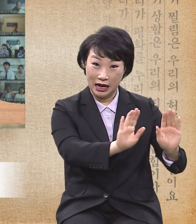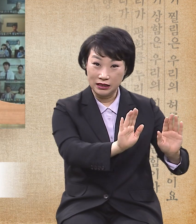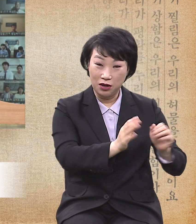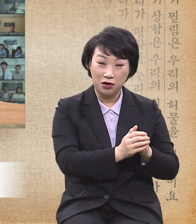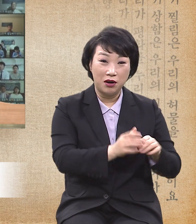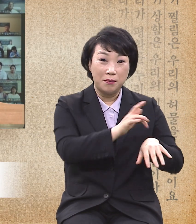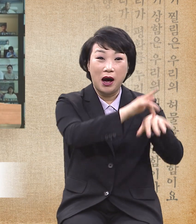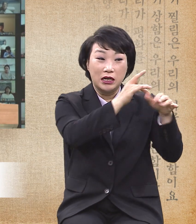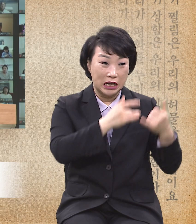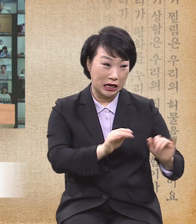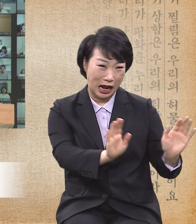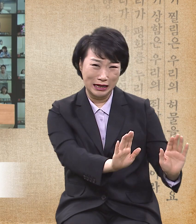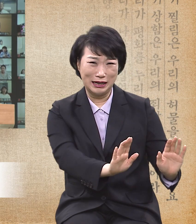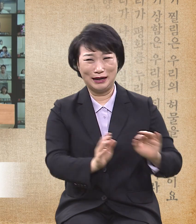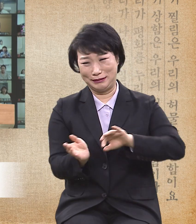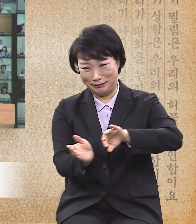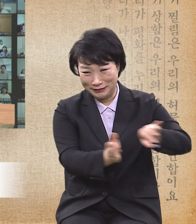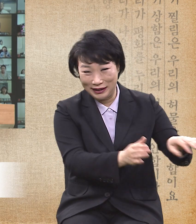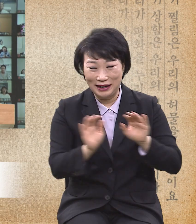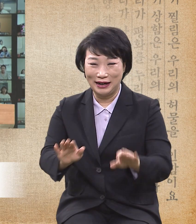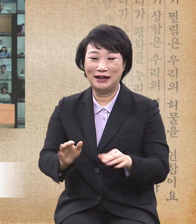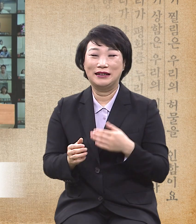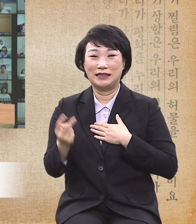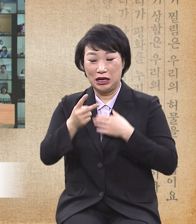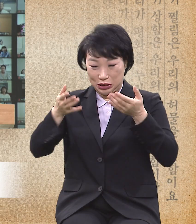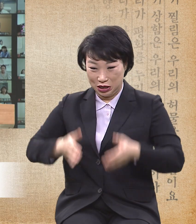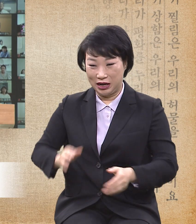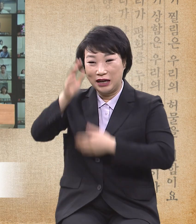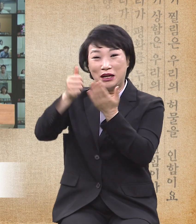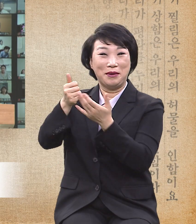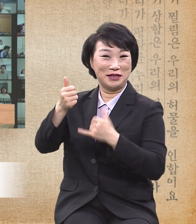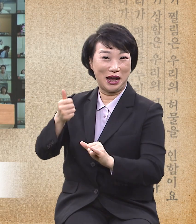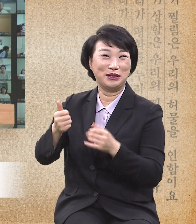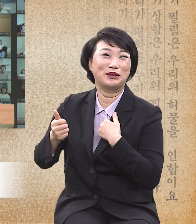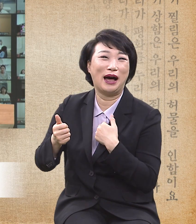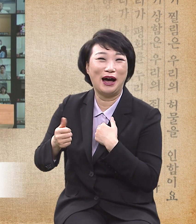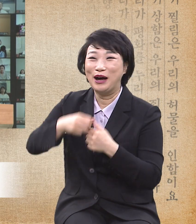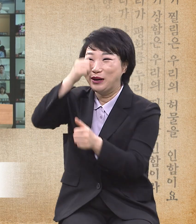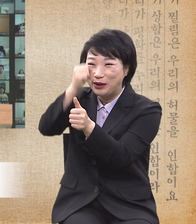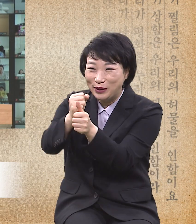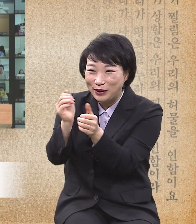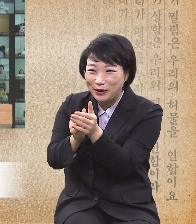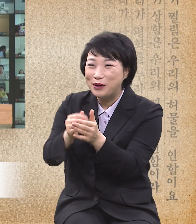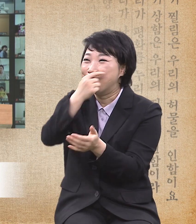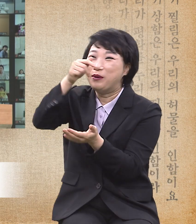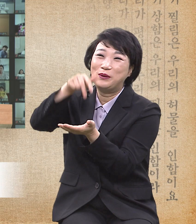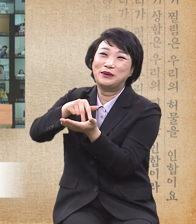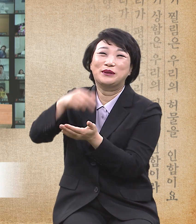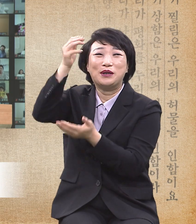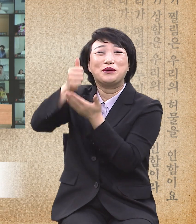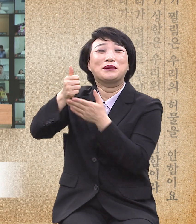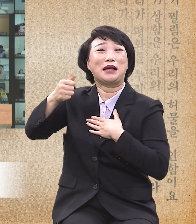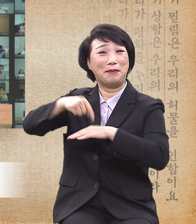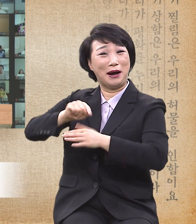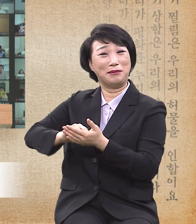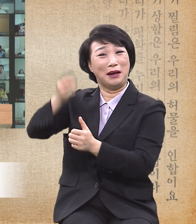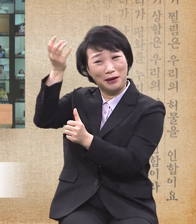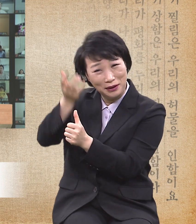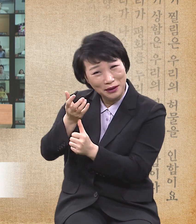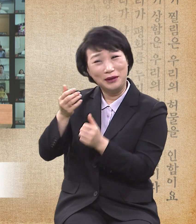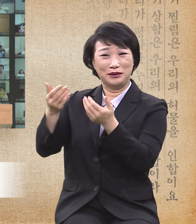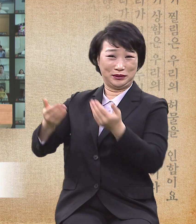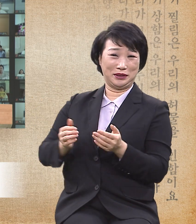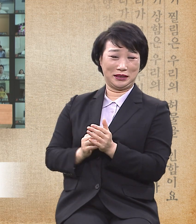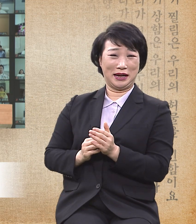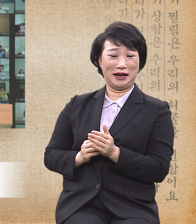아니오, 마귀 자식이 아니라 내가 거듭난 나의 자녀라고 인치시고 보증으로 성령을 우리에게 주셨으니